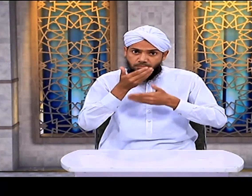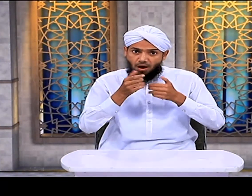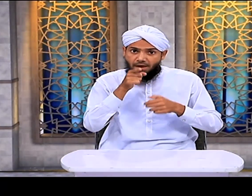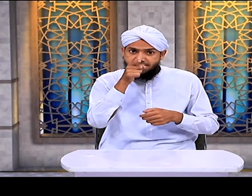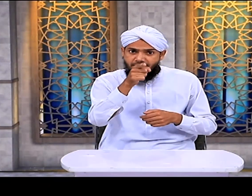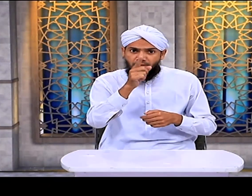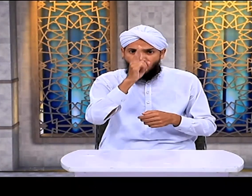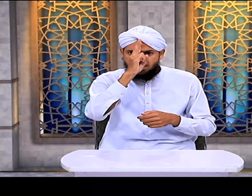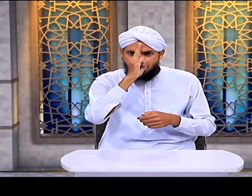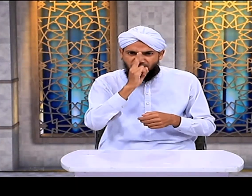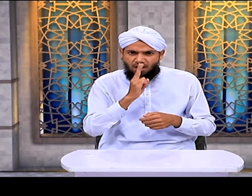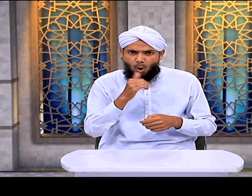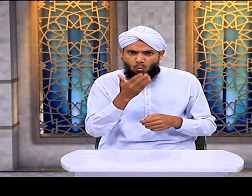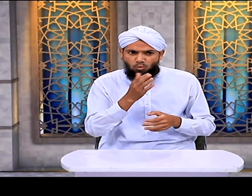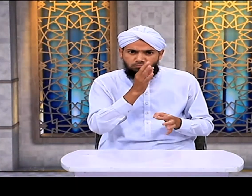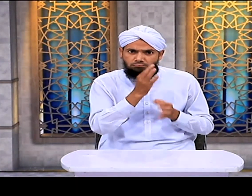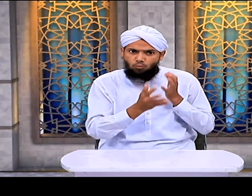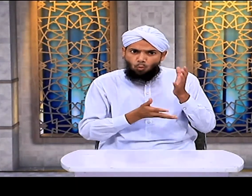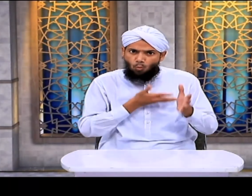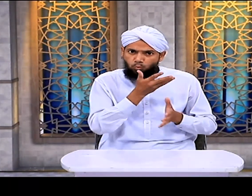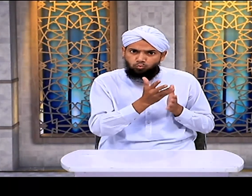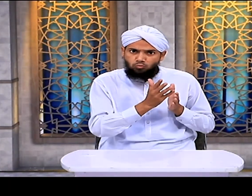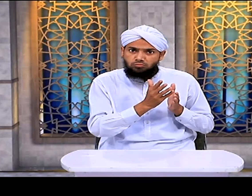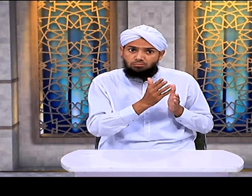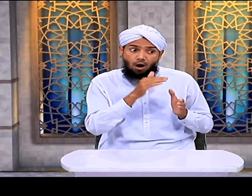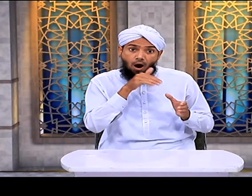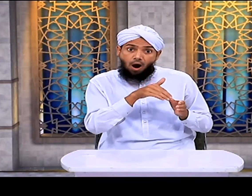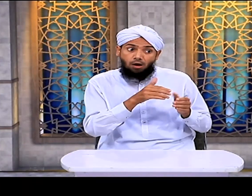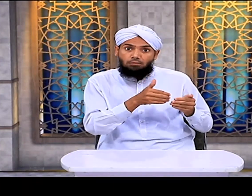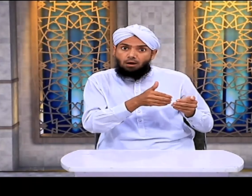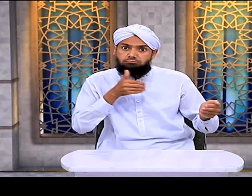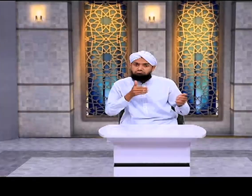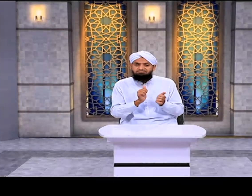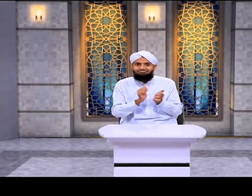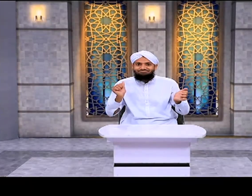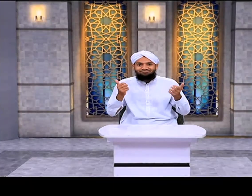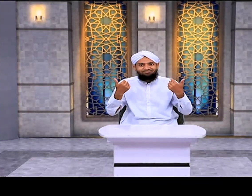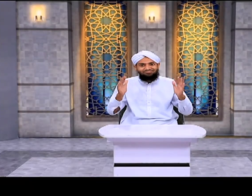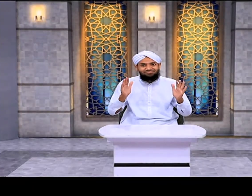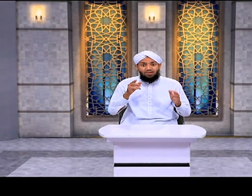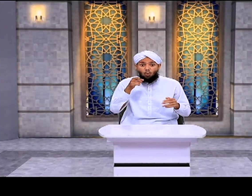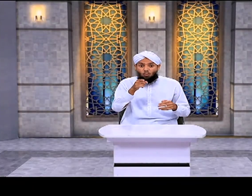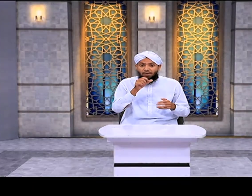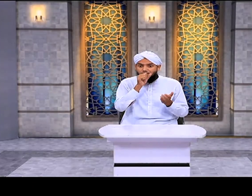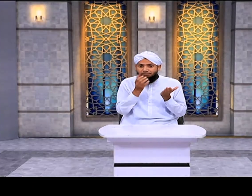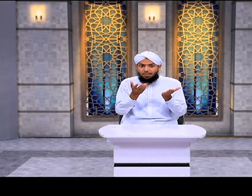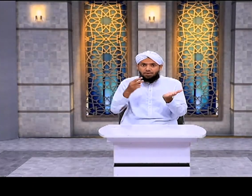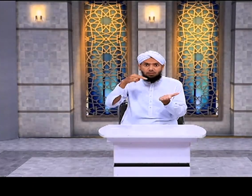بندہ نفاق، منافقت اور دوزخ کی آگ سے آزاد ہے، اور قیامت کے دن اس کو شہیدوں کے